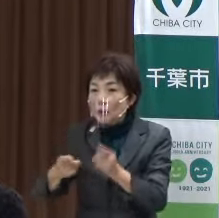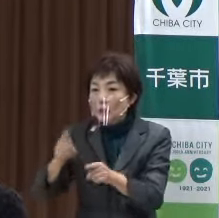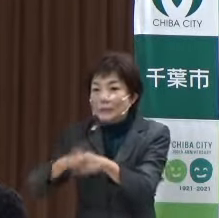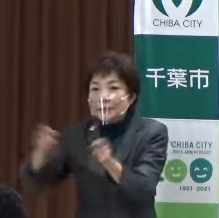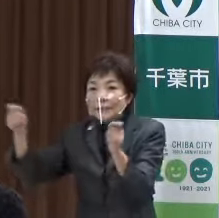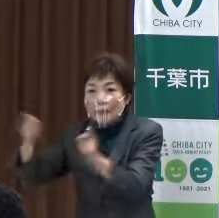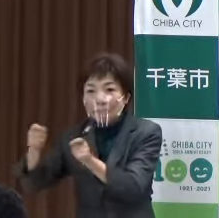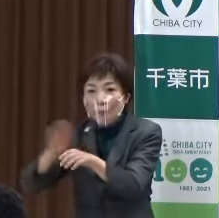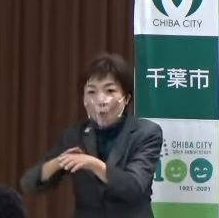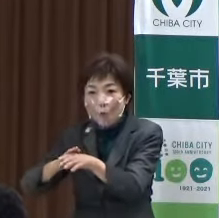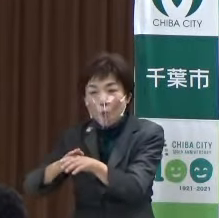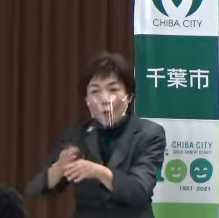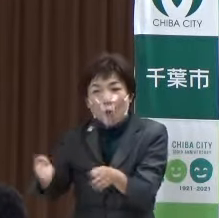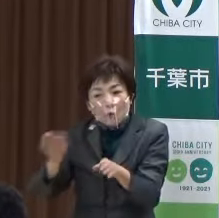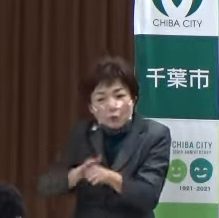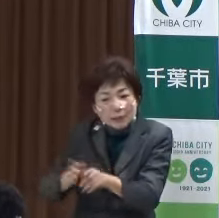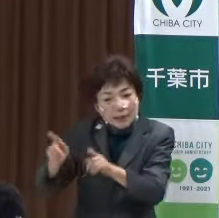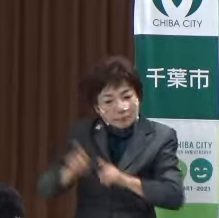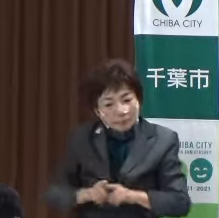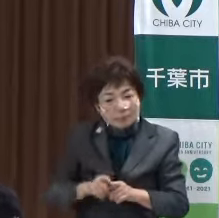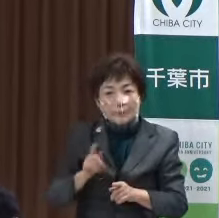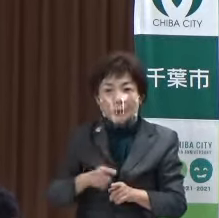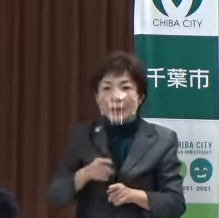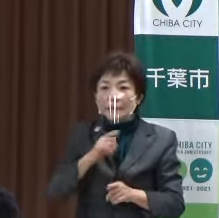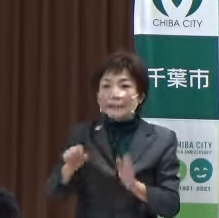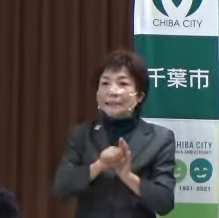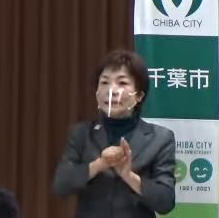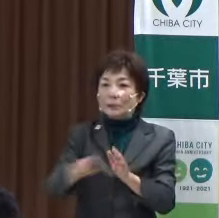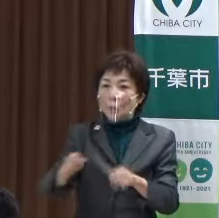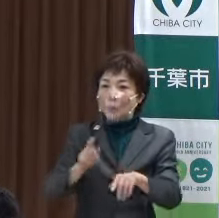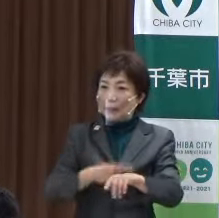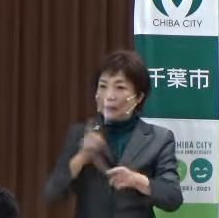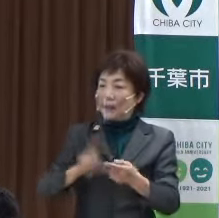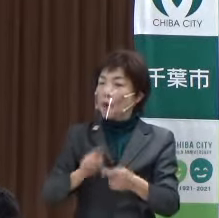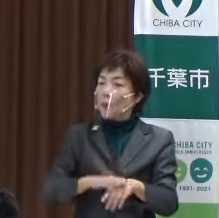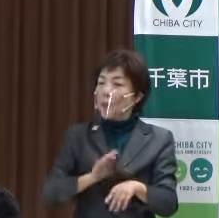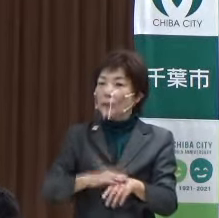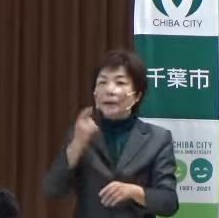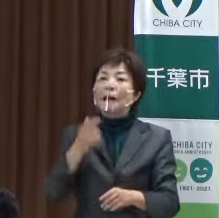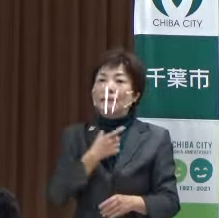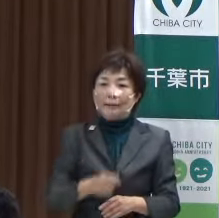措置を含めて、できる限りそれが実効性を伴うように、